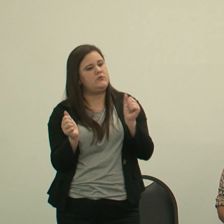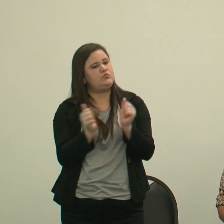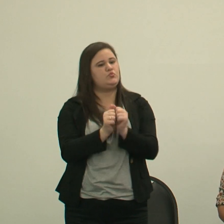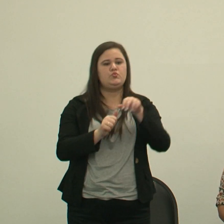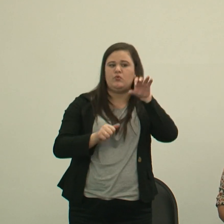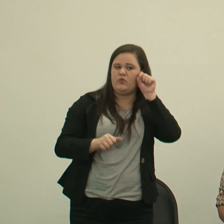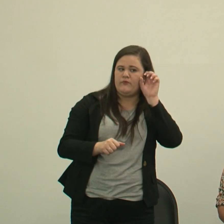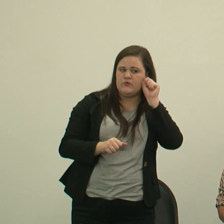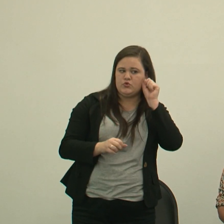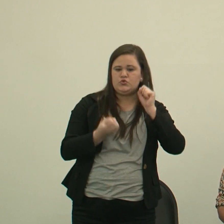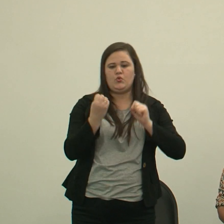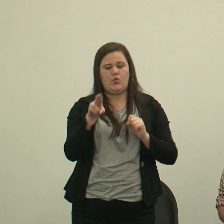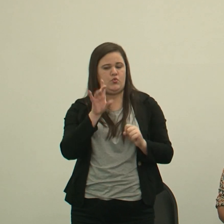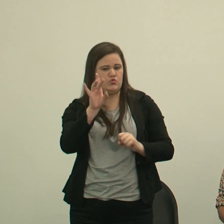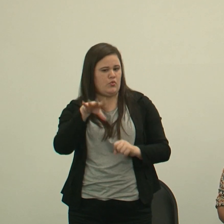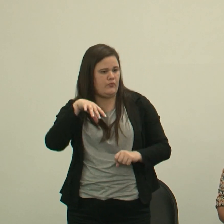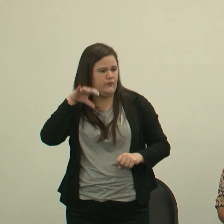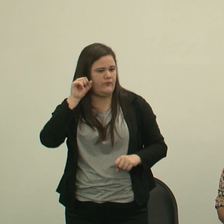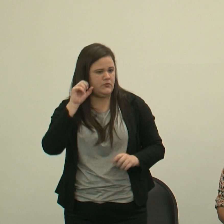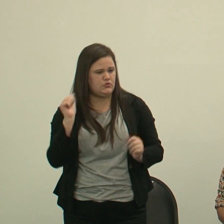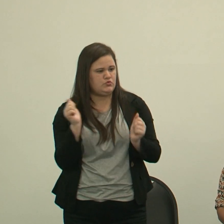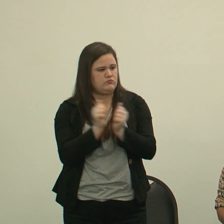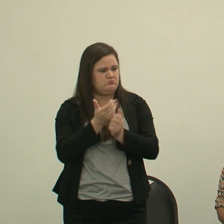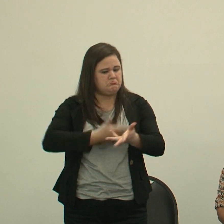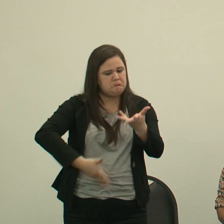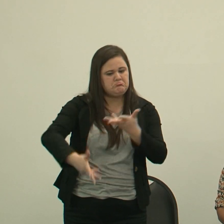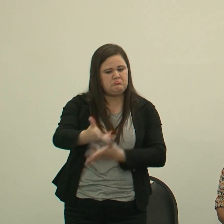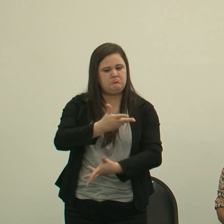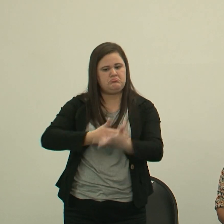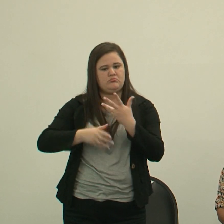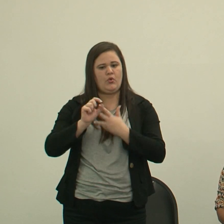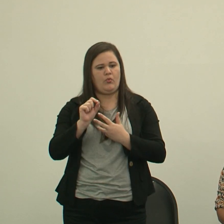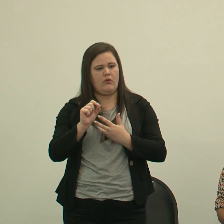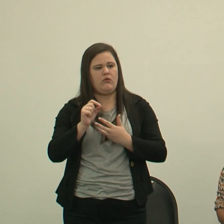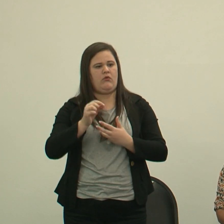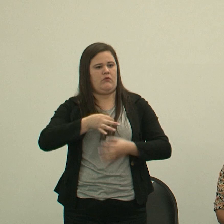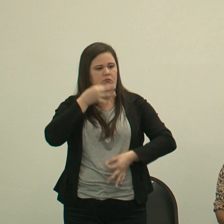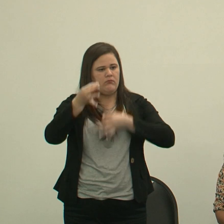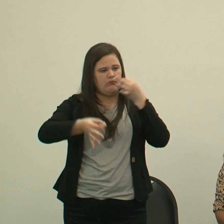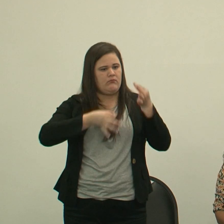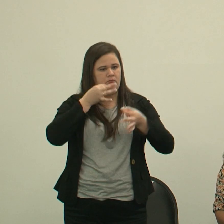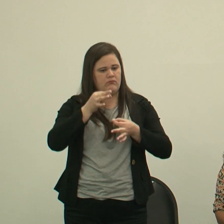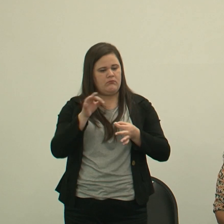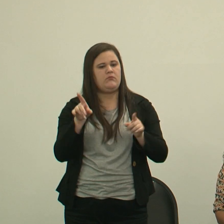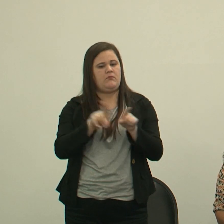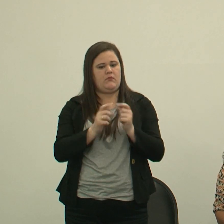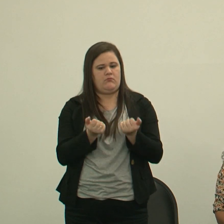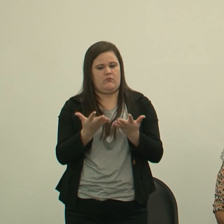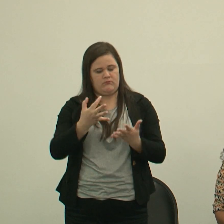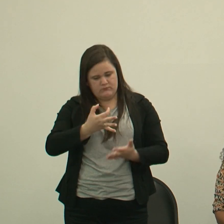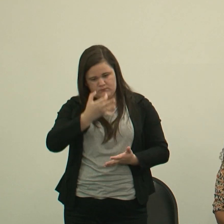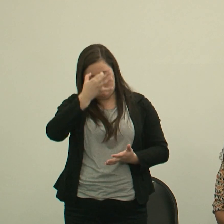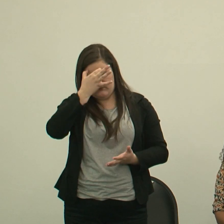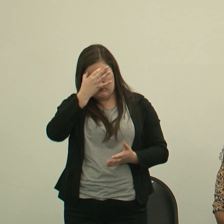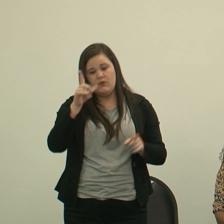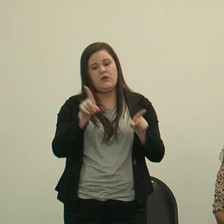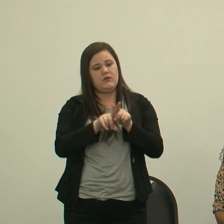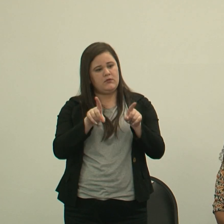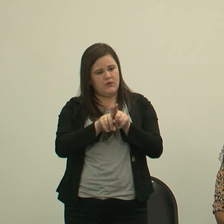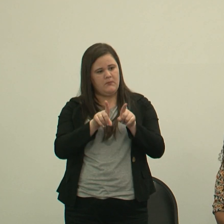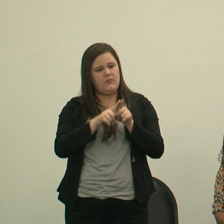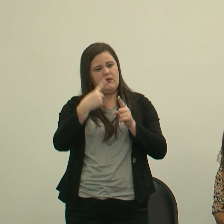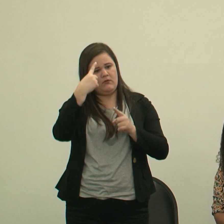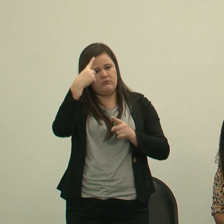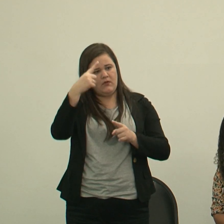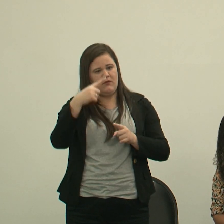com surdos ou com turmas só de ouvintes, para a gente começar não só a gerar essa sensibilização, mas desconstruir tudo aquilo que a